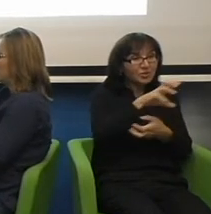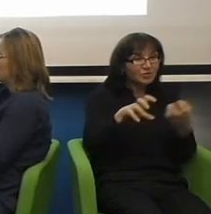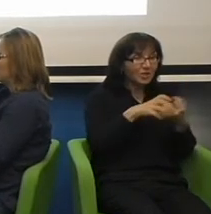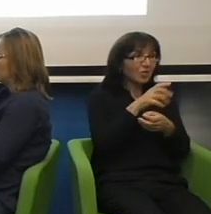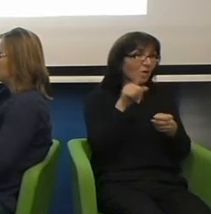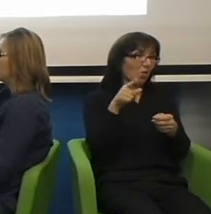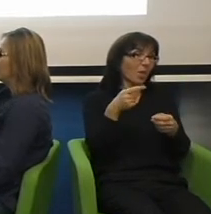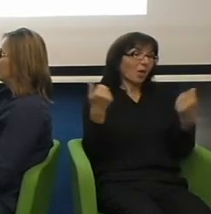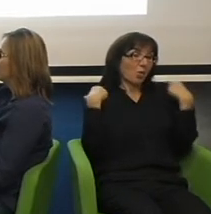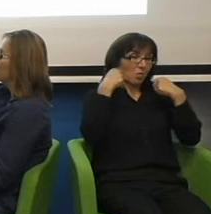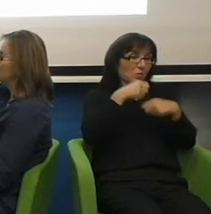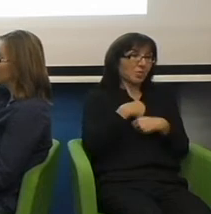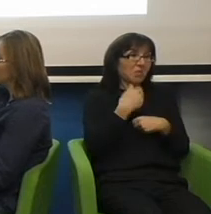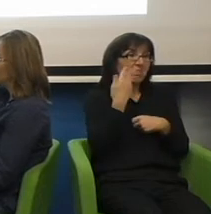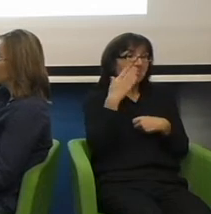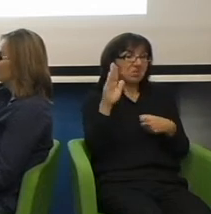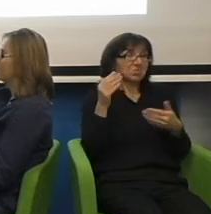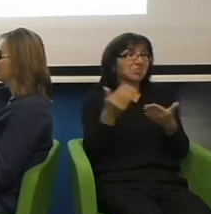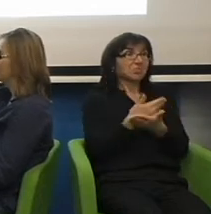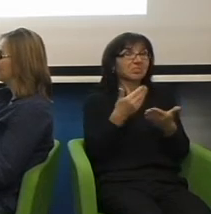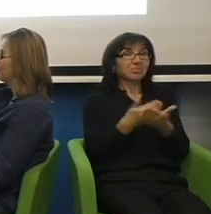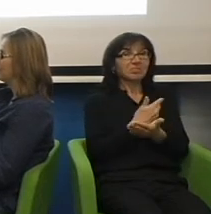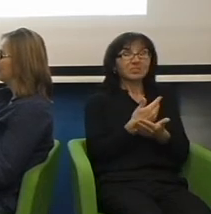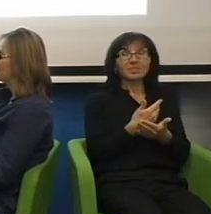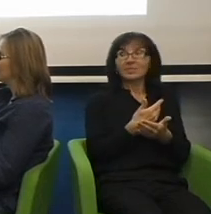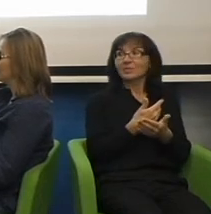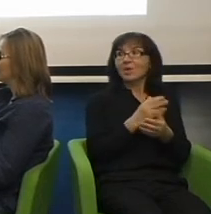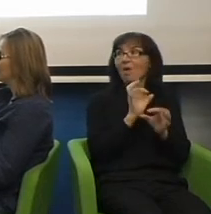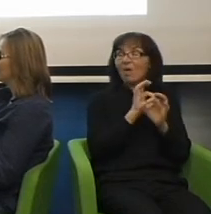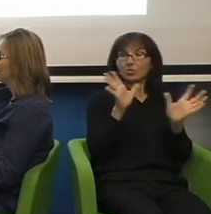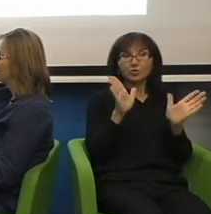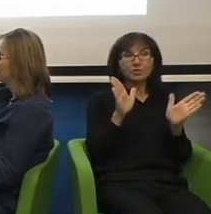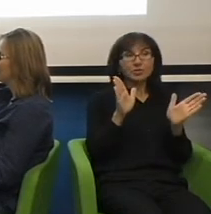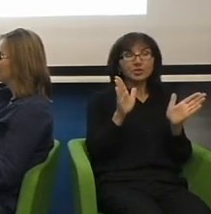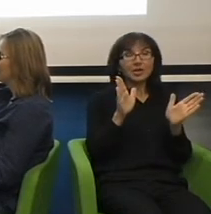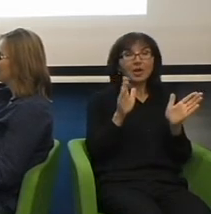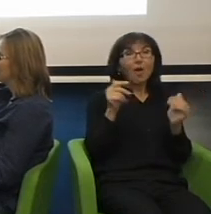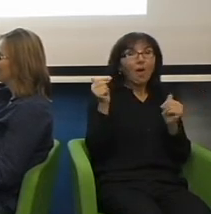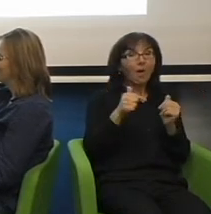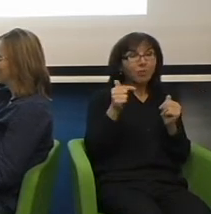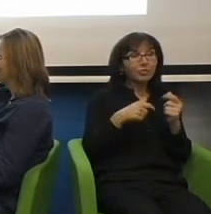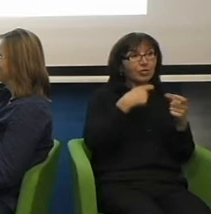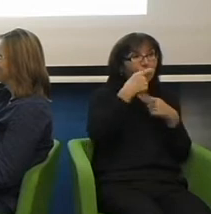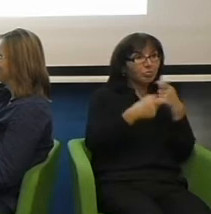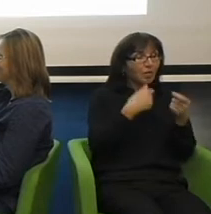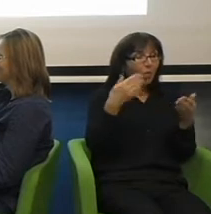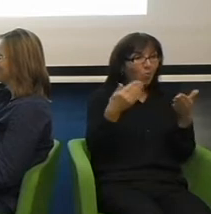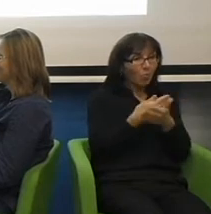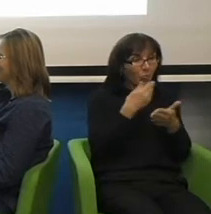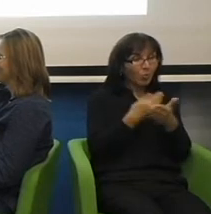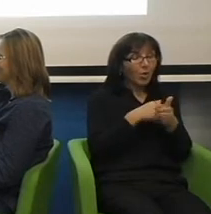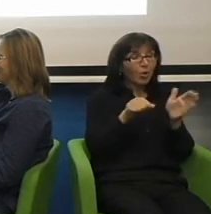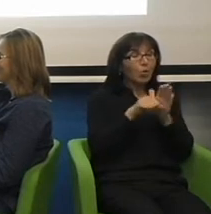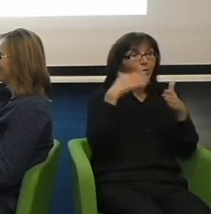tak bardzo jakby zgodnie z trendami. Oczywiście zgodnie z obowiązującą wśród robotników modą do